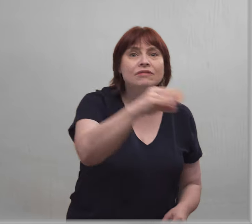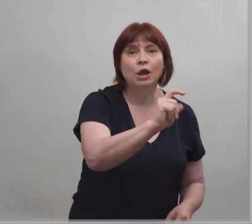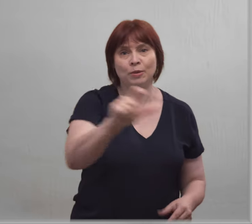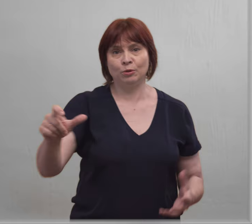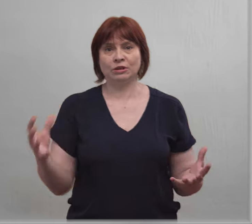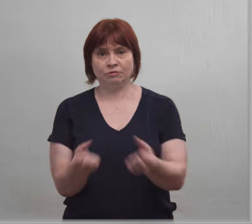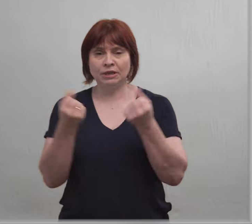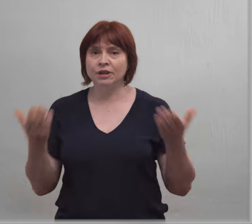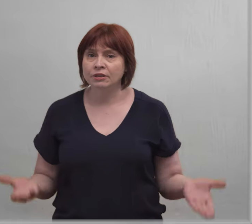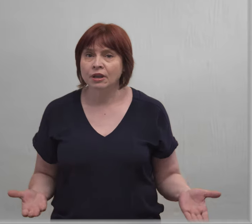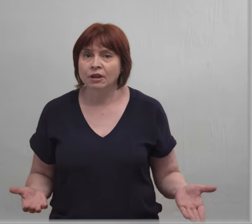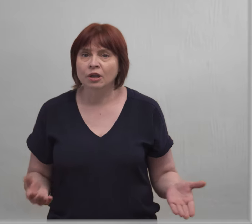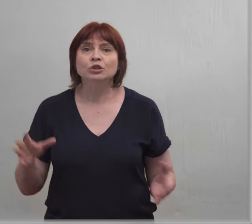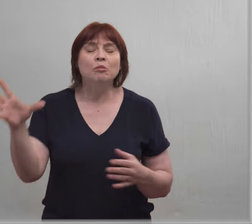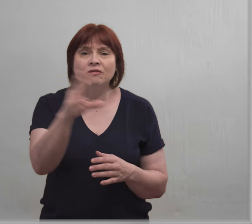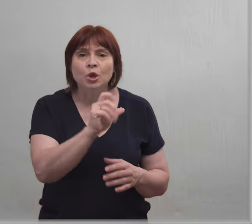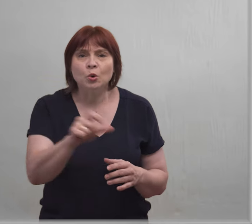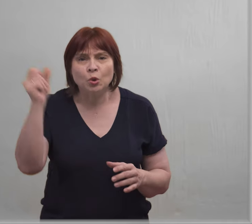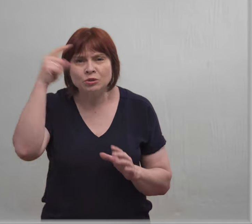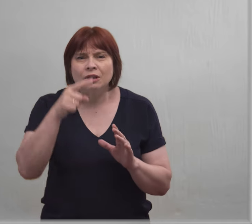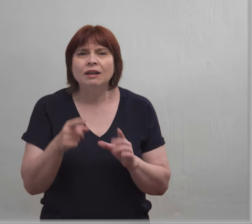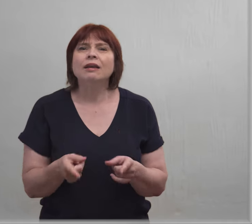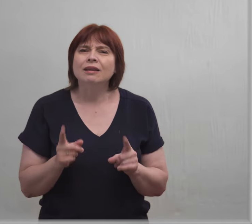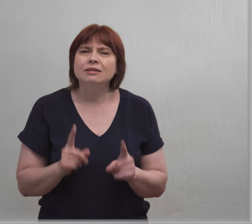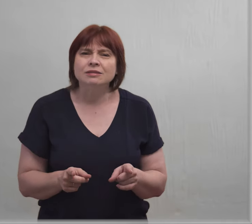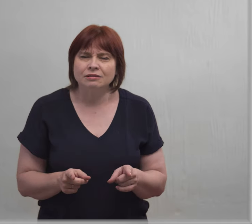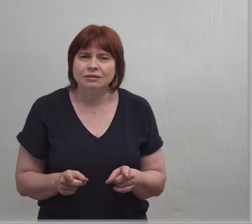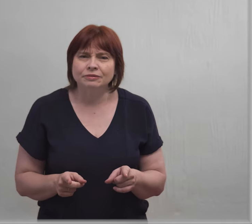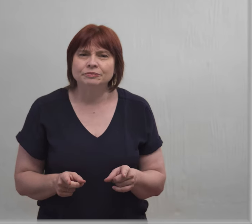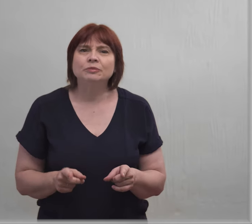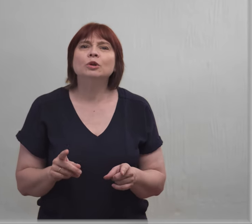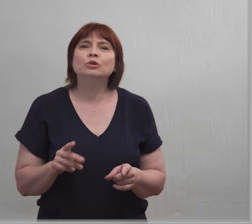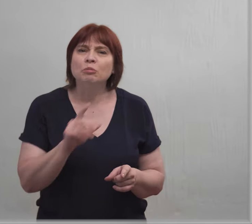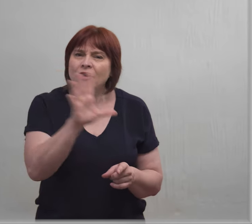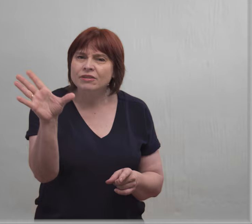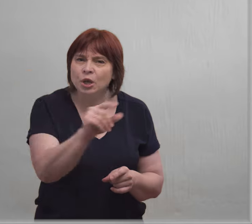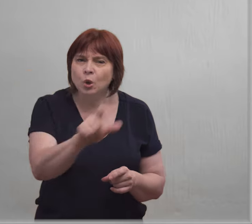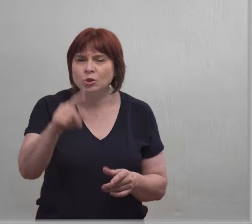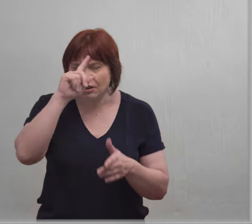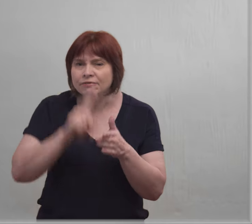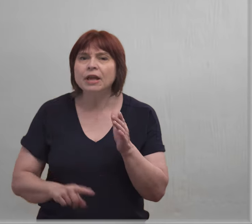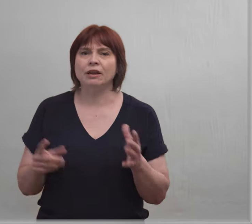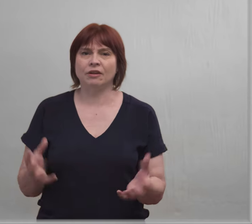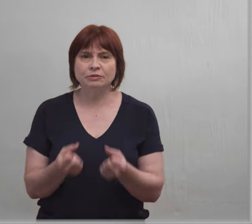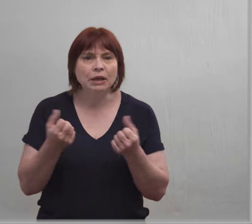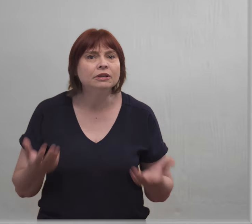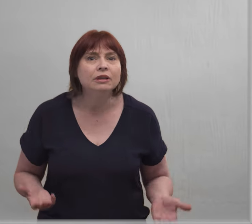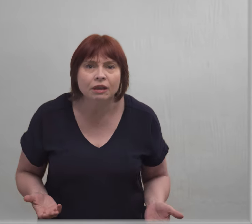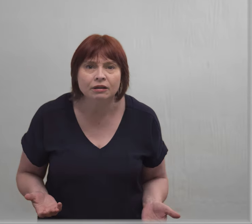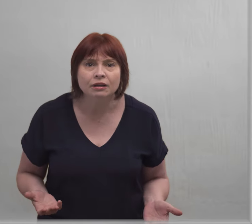и достигли познания истины. Божья воля, чтобы все люди поверили в Евангелие. Божья воля,